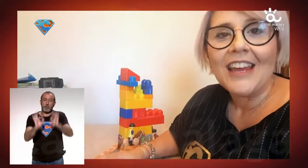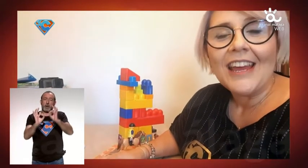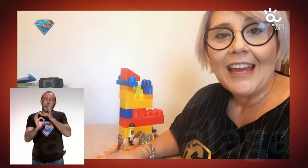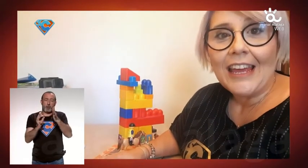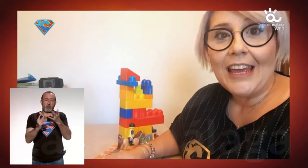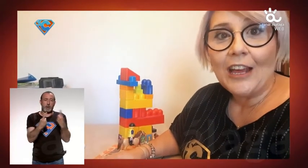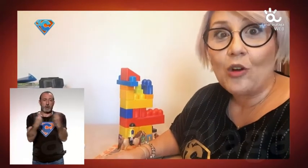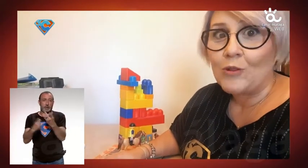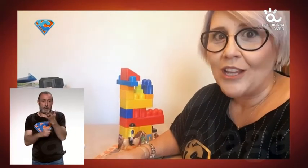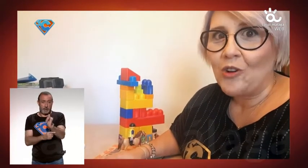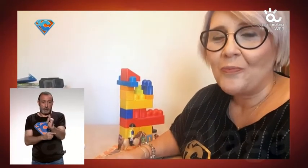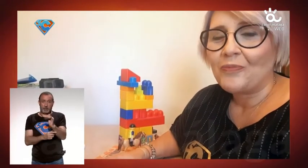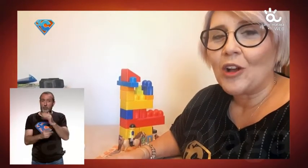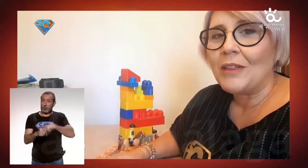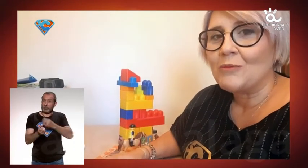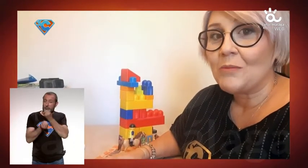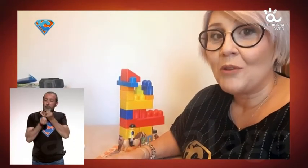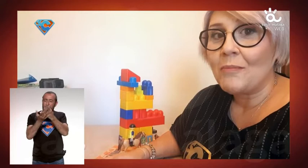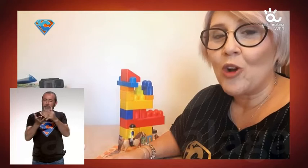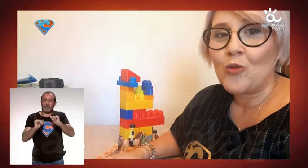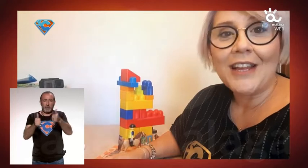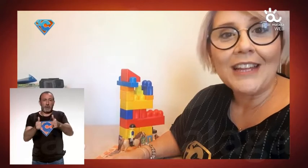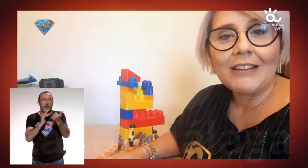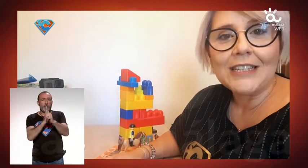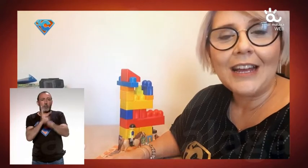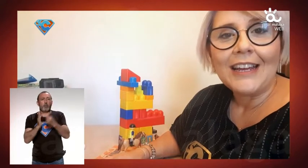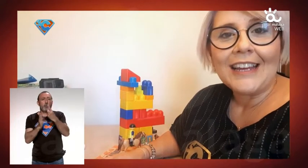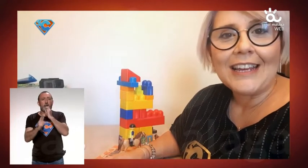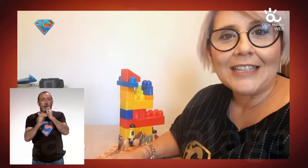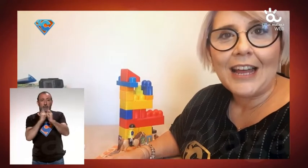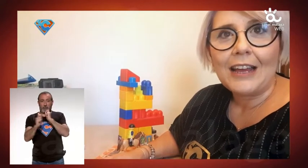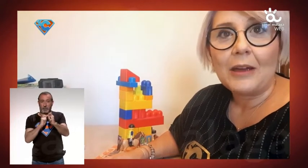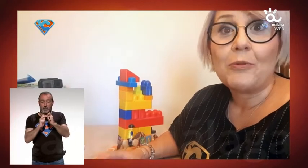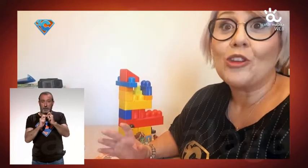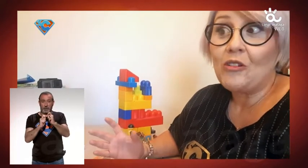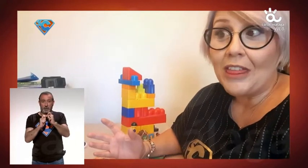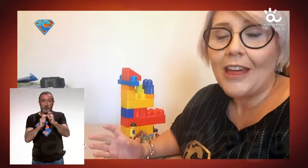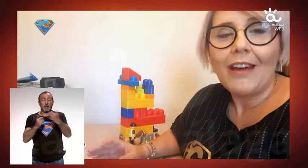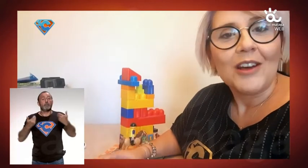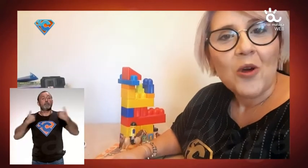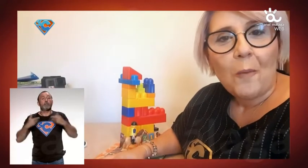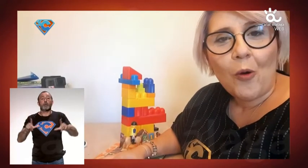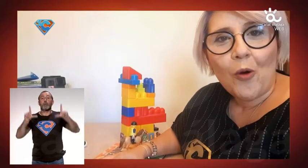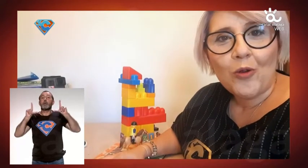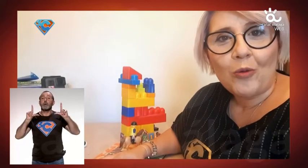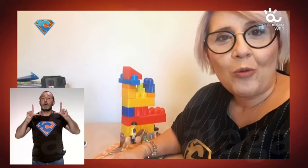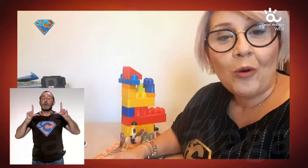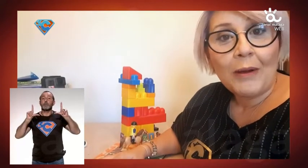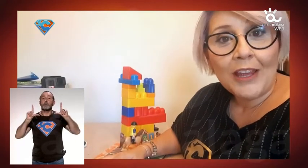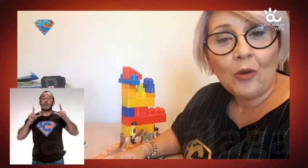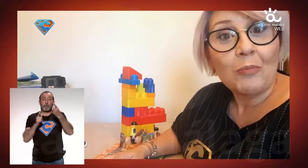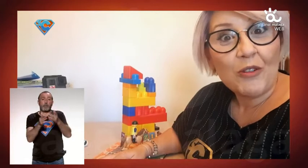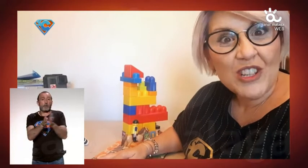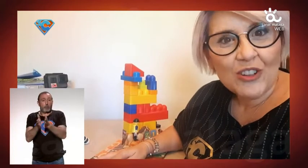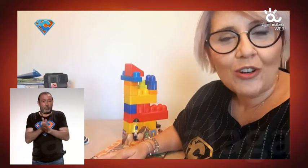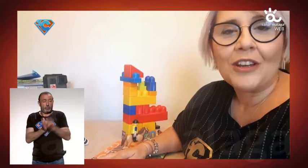necesidad. Como os digo, comenzamos el programa con una entrevista que está protagonizada por un